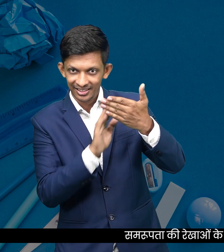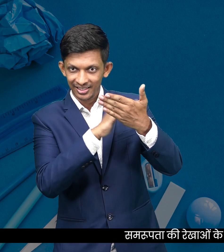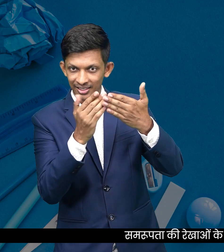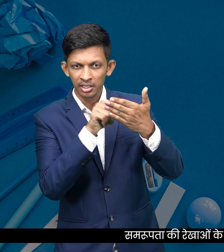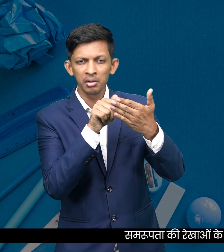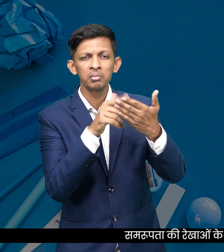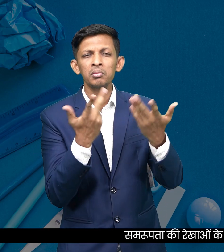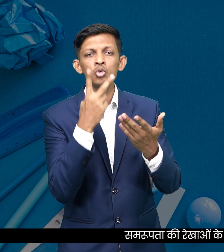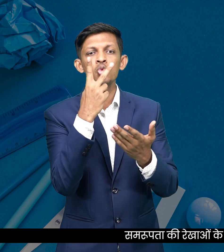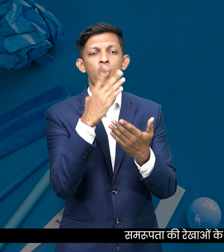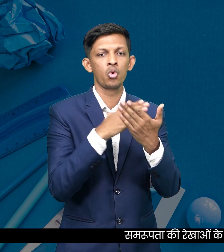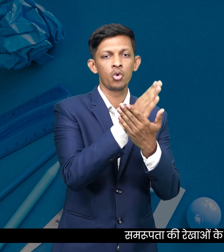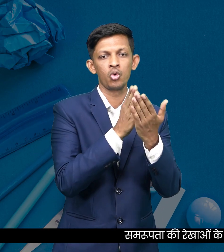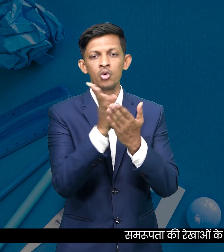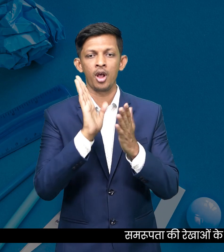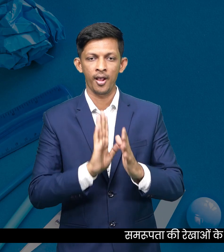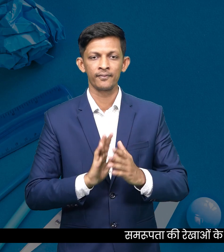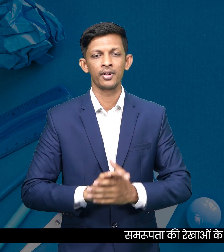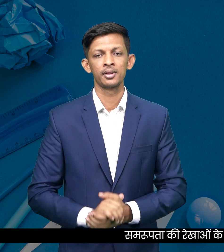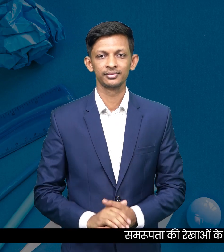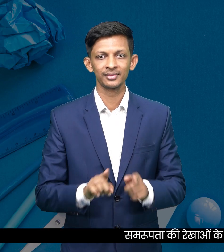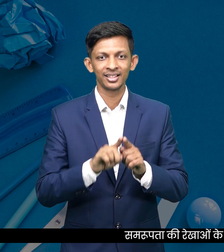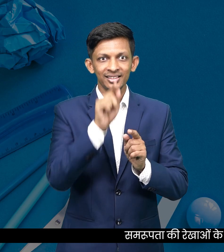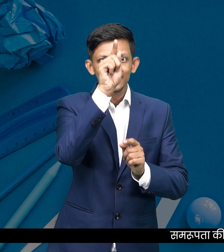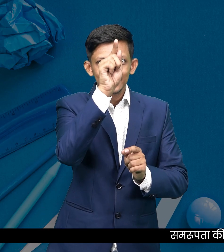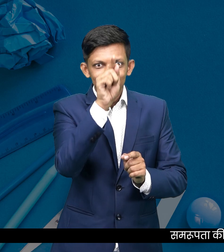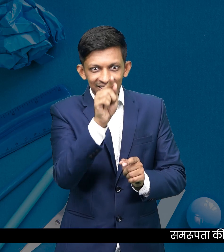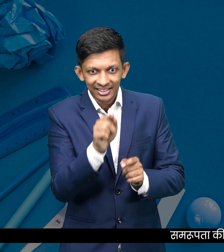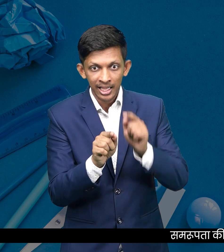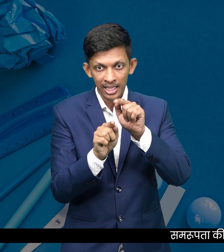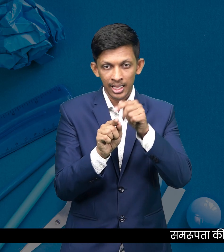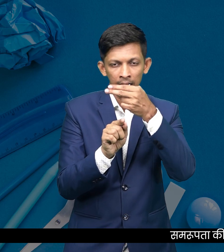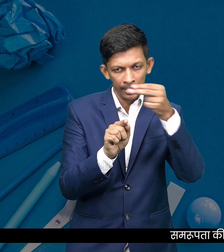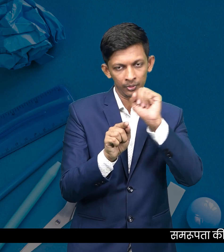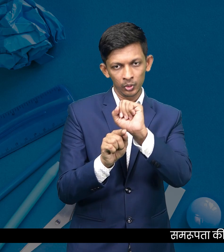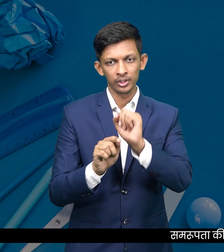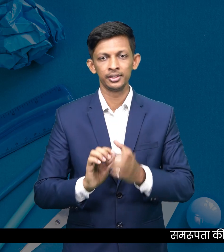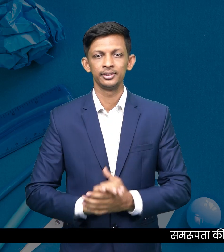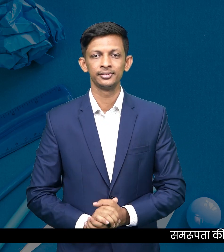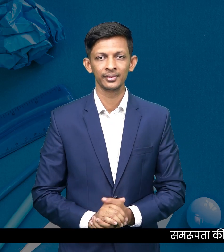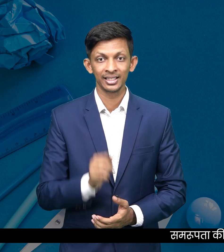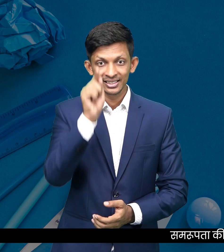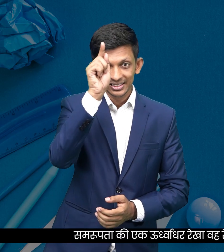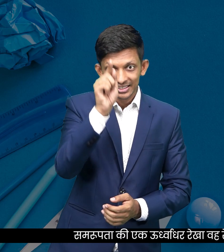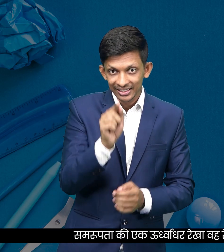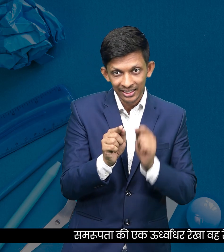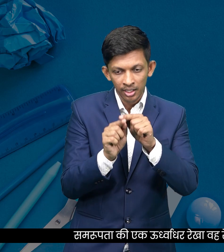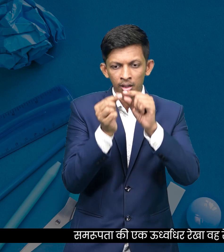समरूपता की रेखाओं के दो प्रकार हो सकते हैं। समरूपता की ऊर्ध्वाधर रेखा। समरूपता की